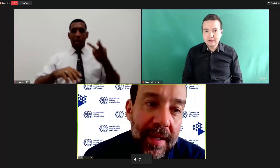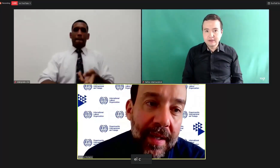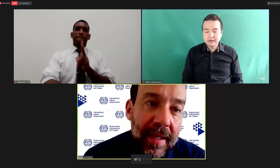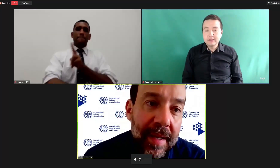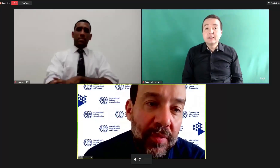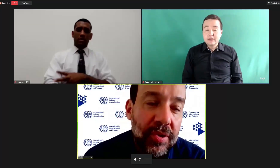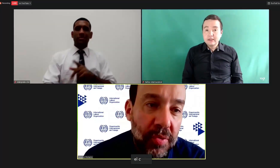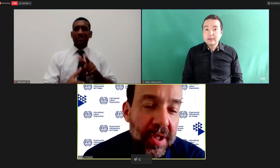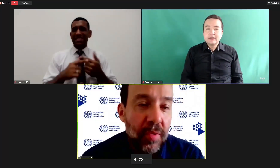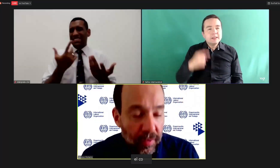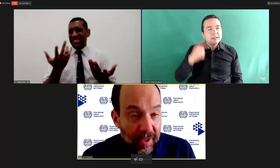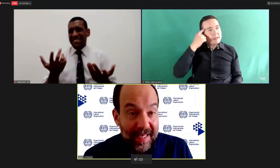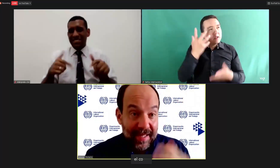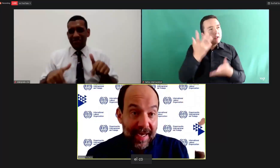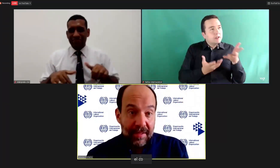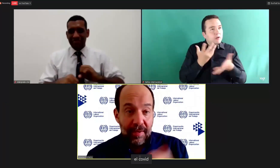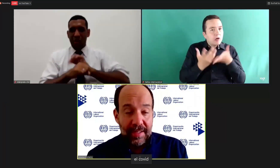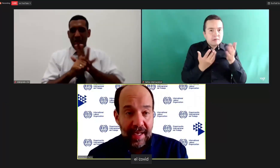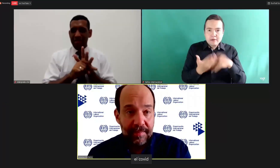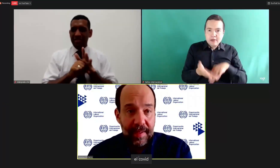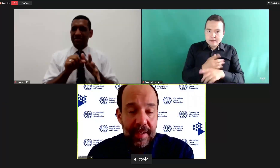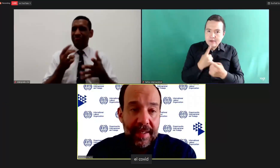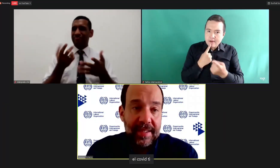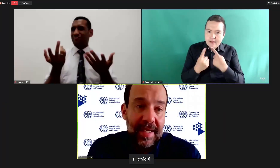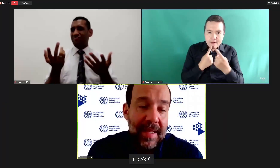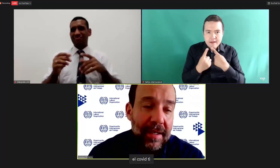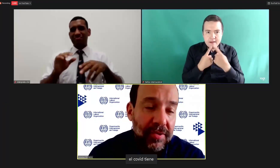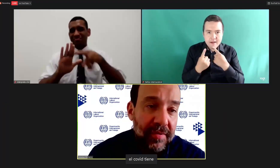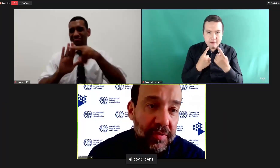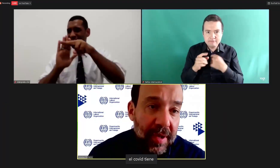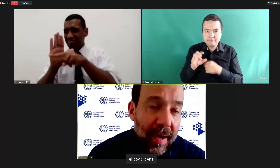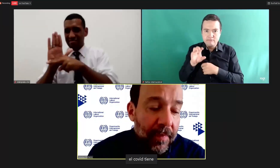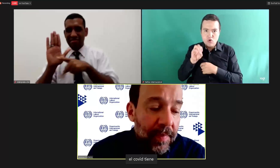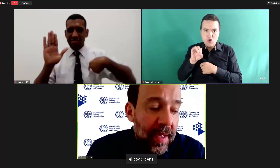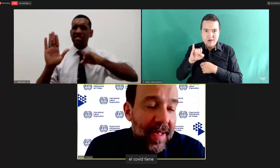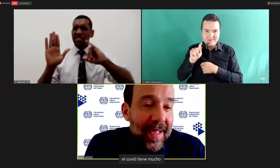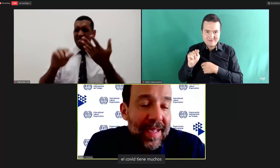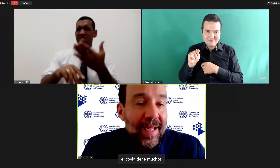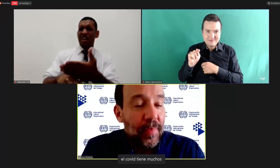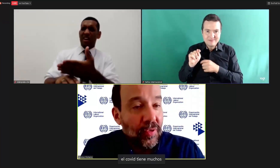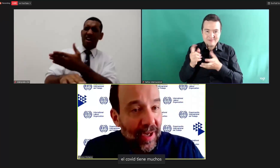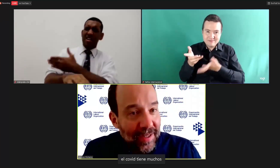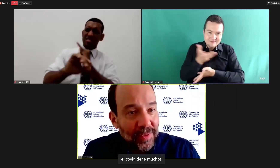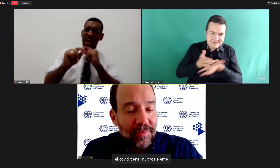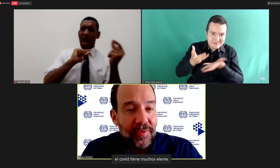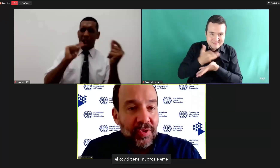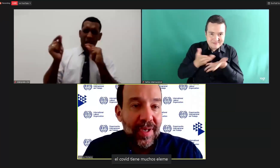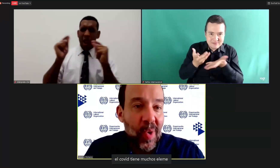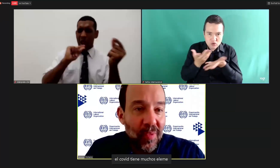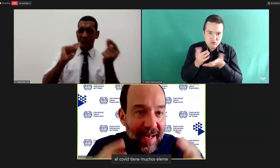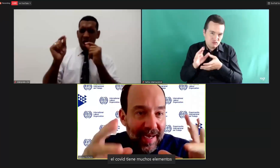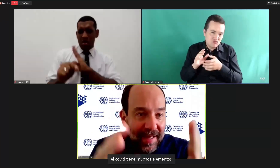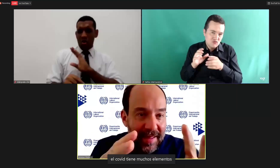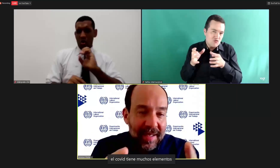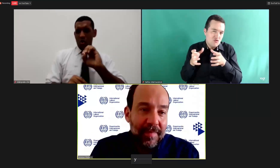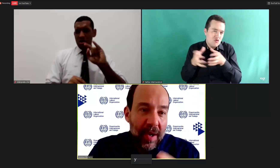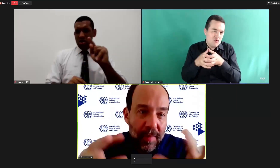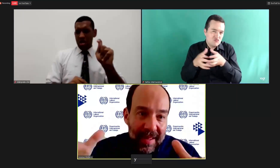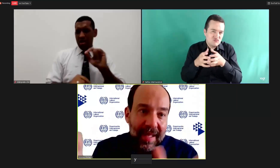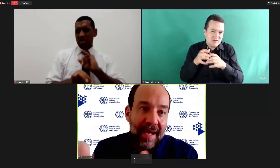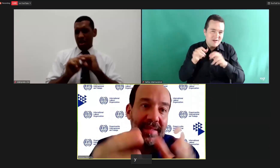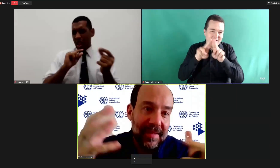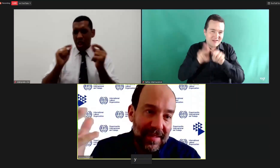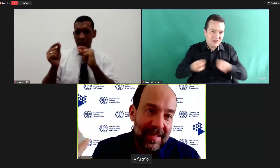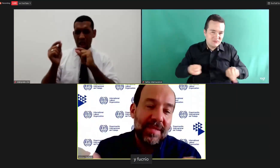que hemos discutido durante el centenario de la OIT, ¿no? Que está en la Declaración del Futuro del Trabajo. Y por otro lado, funciona como una lente